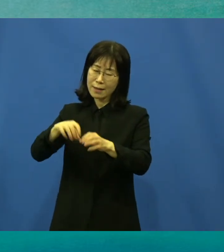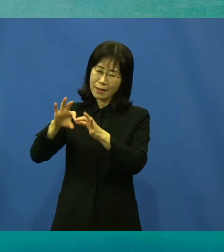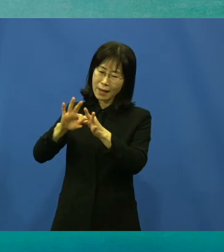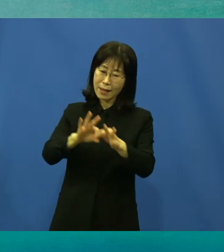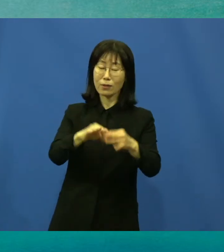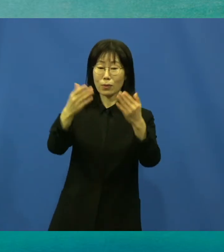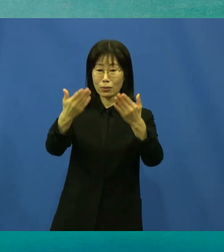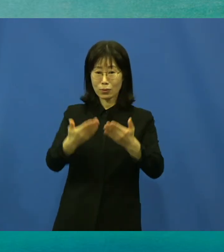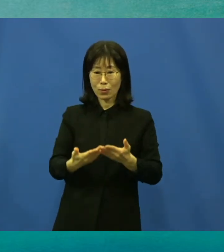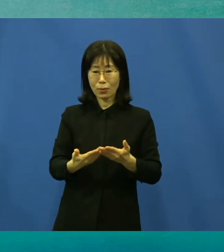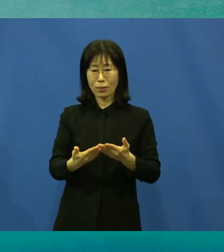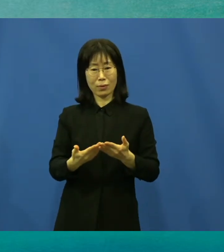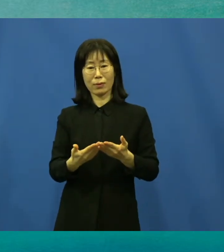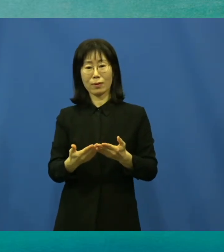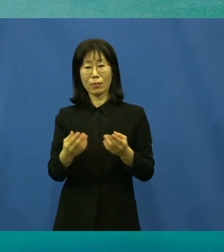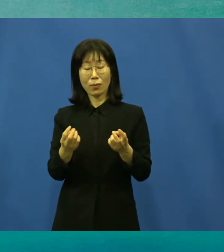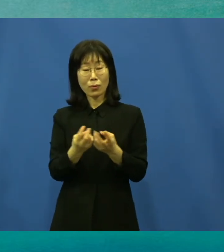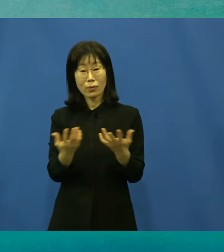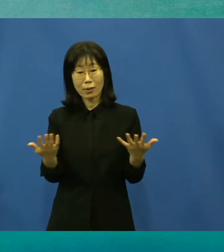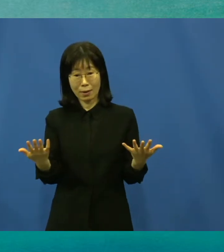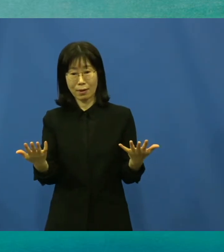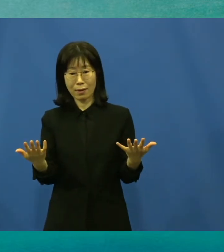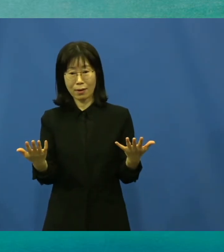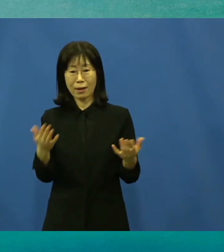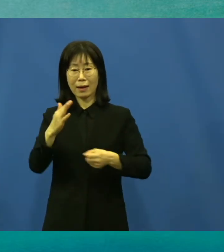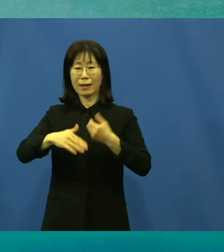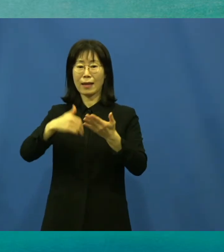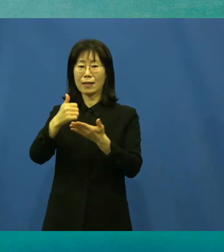하나님은 살짝 노여워하십니다.